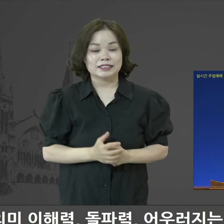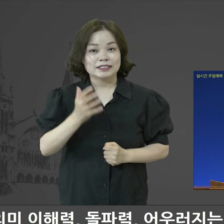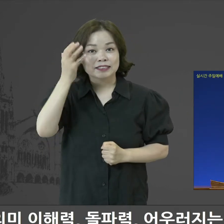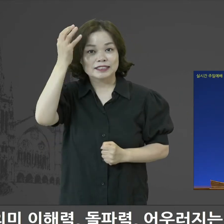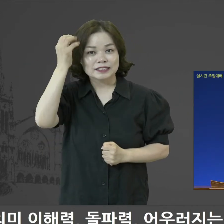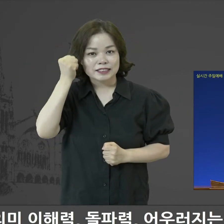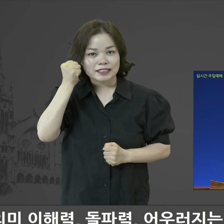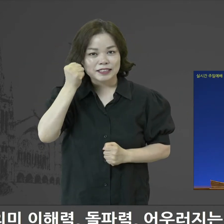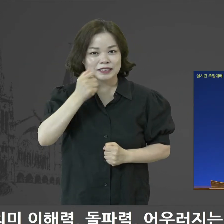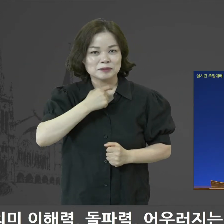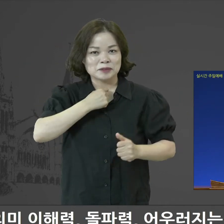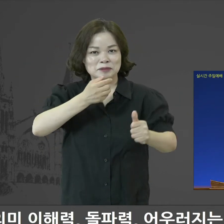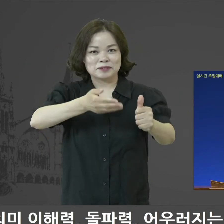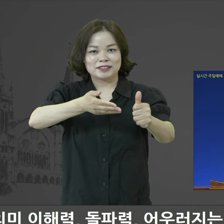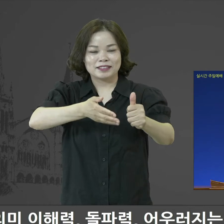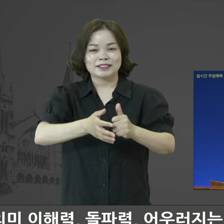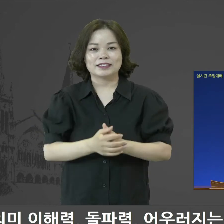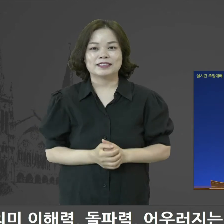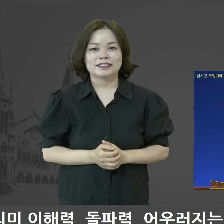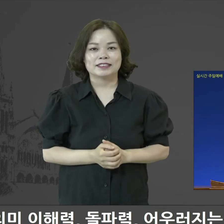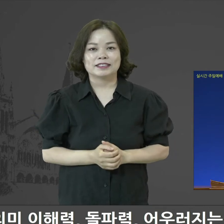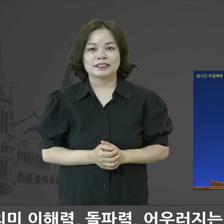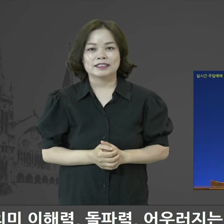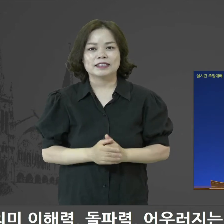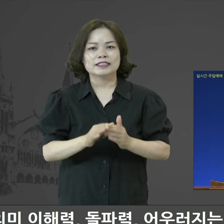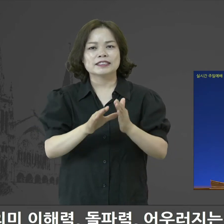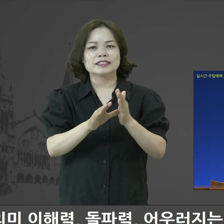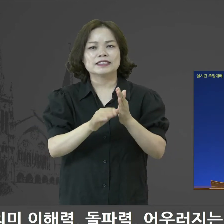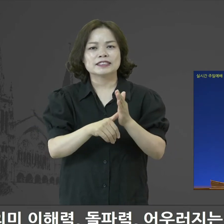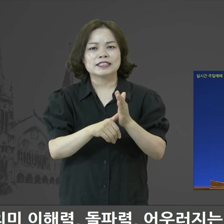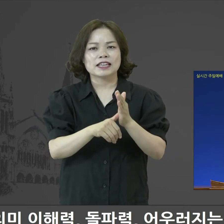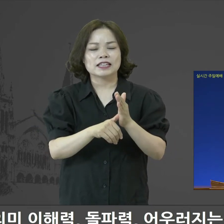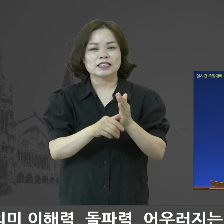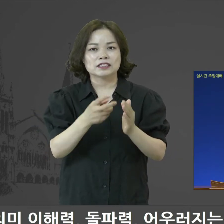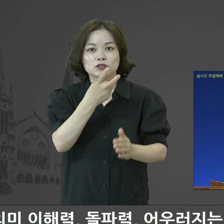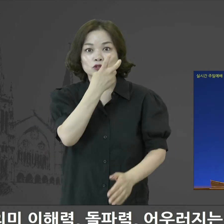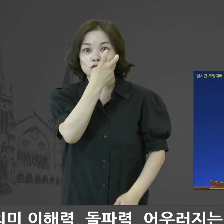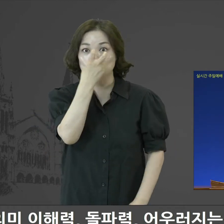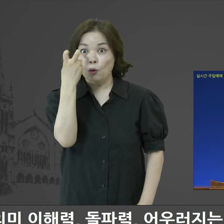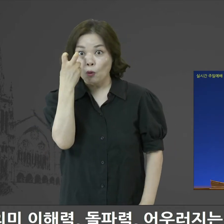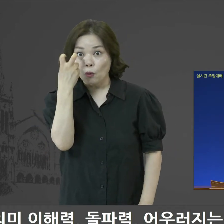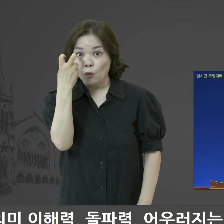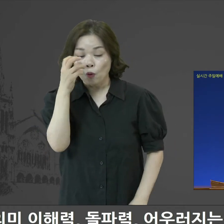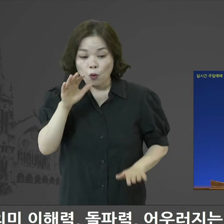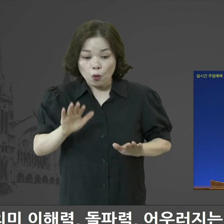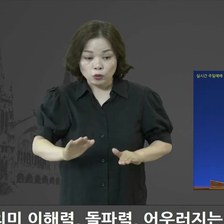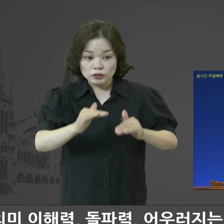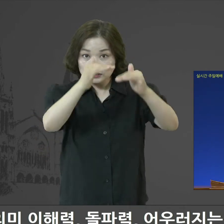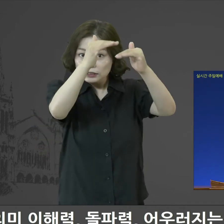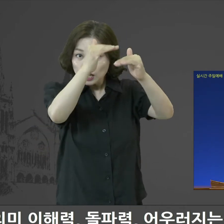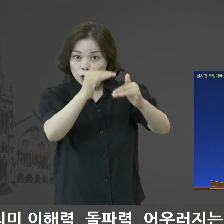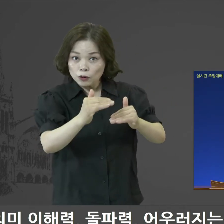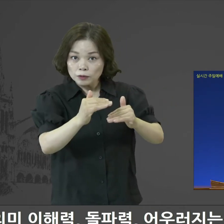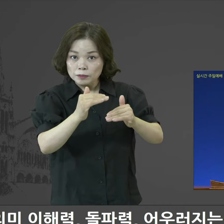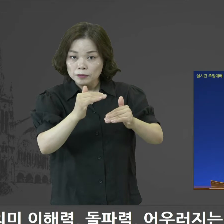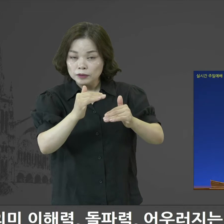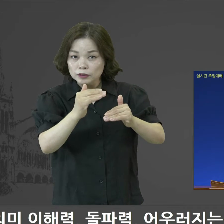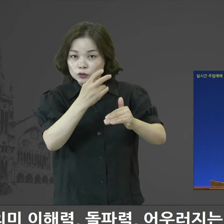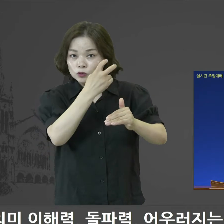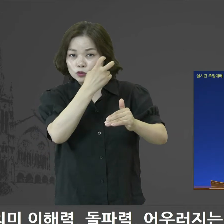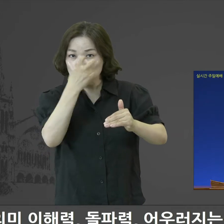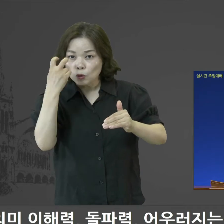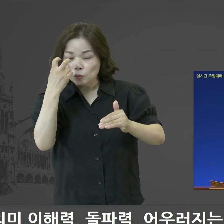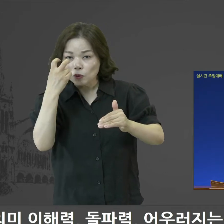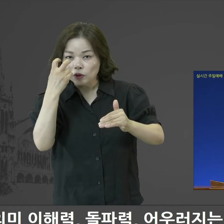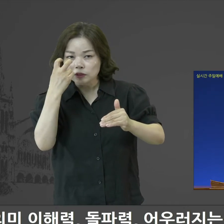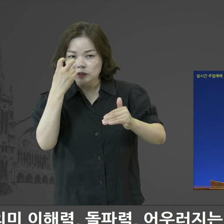기억하실 수 있었으면 합니다. 근데 그때 그 총명하고 오늘 본문이 말하는 이